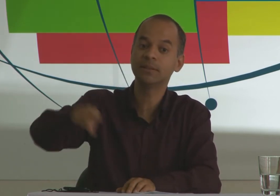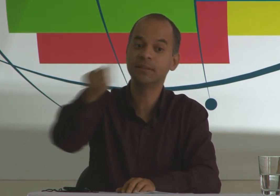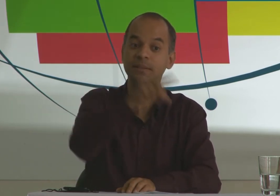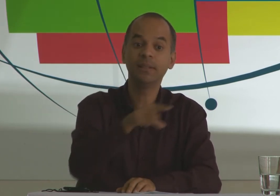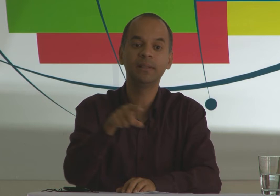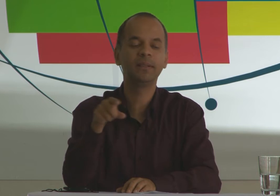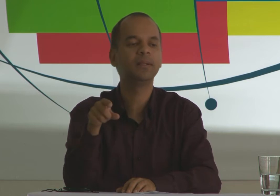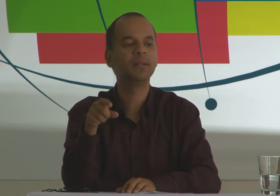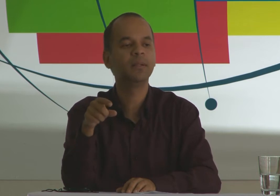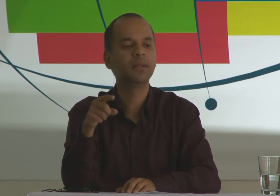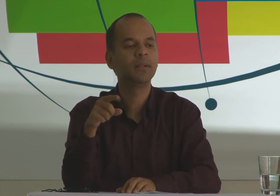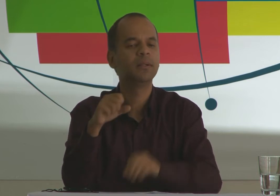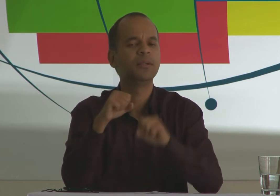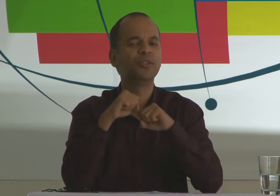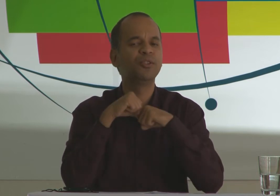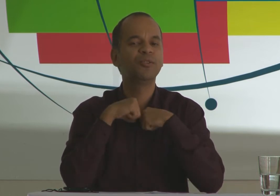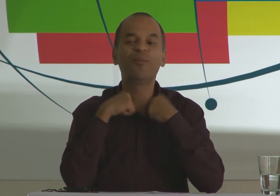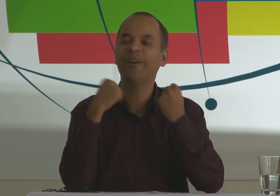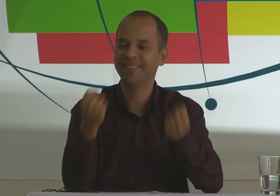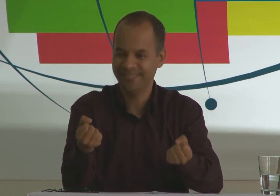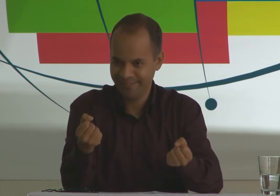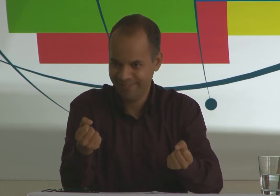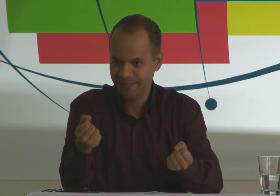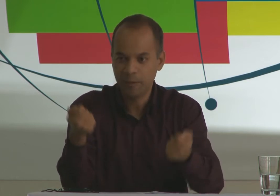metodológica. E eu acredito que